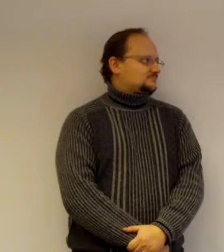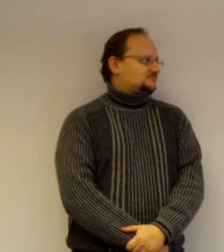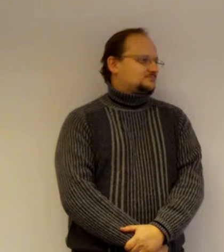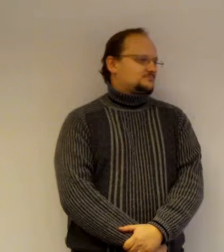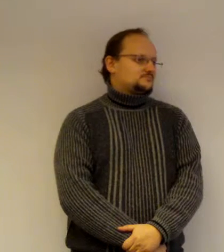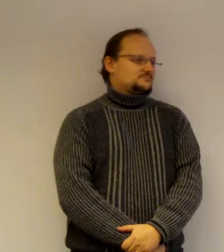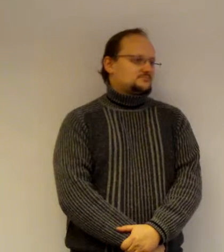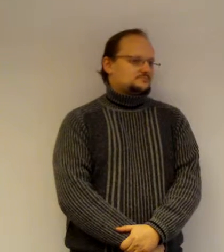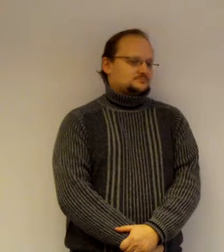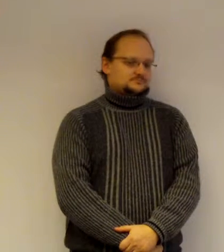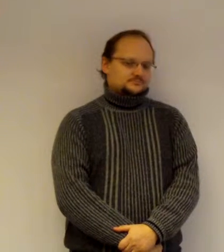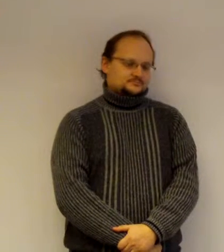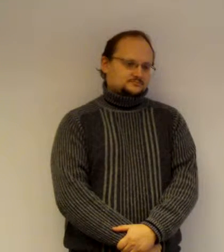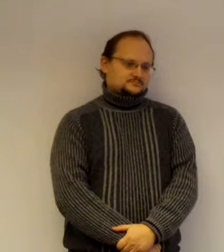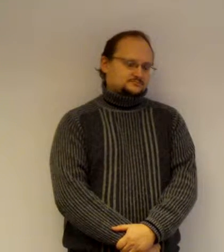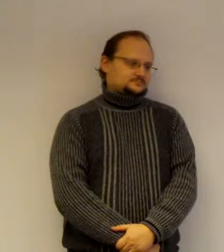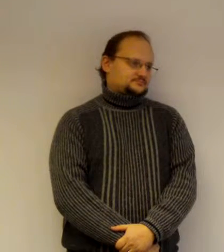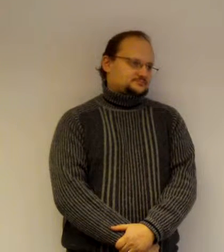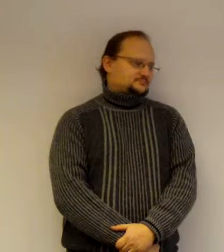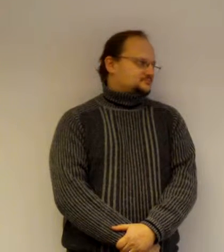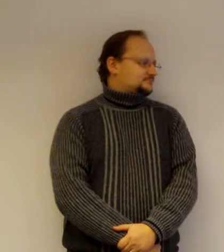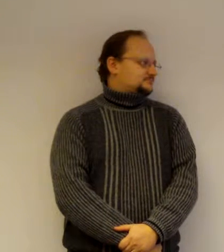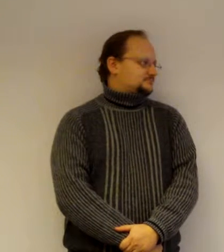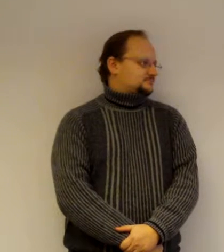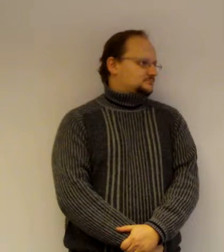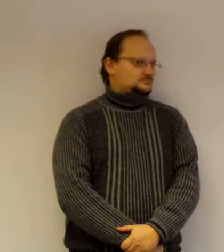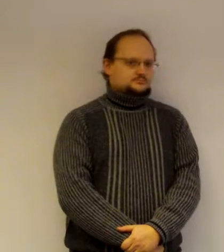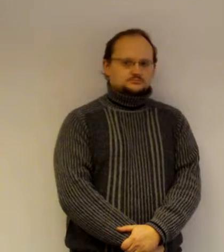j'avais placé le garçon. Mais...